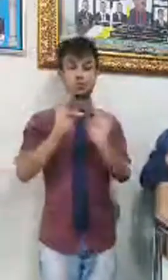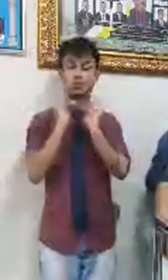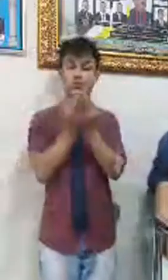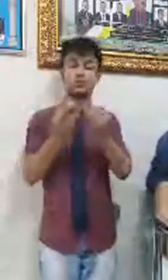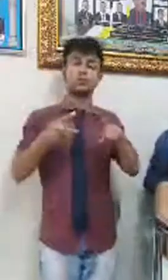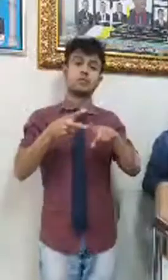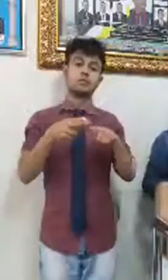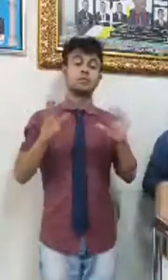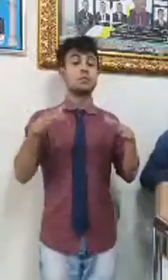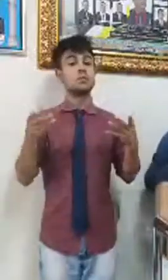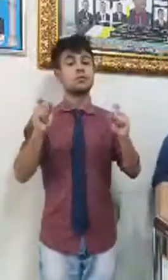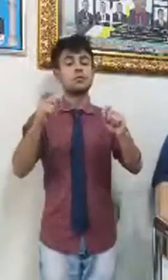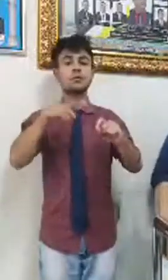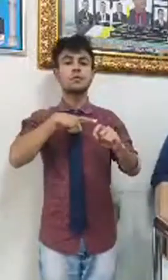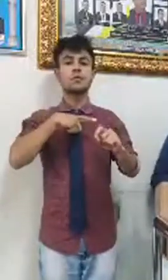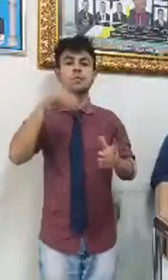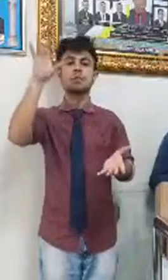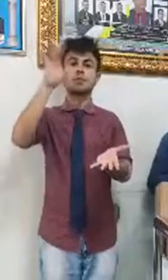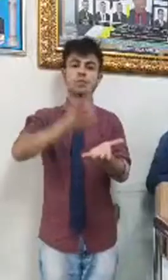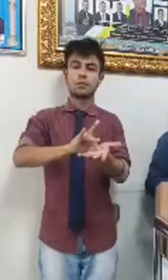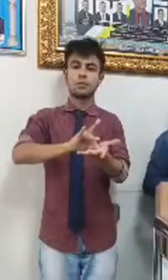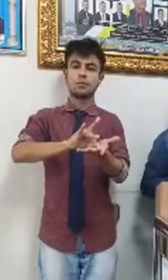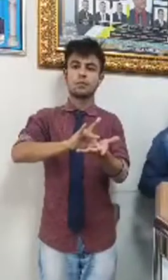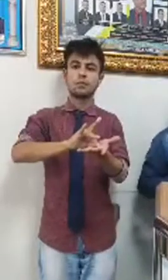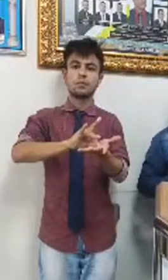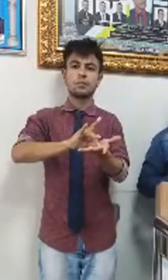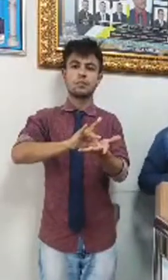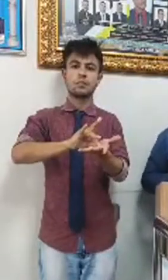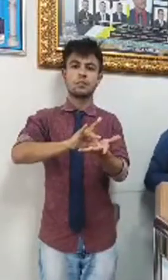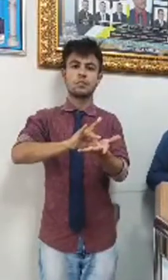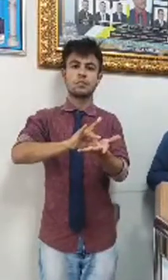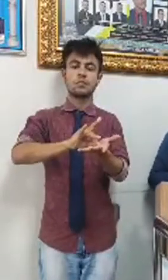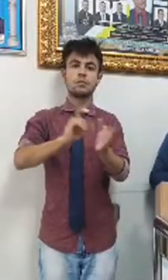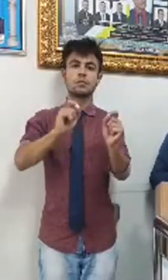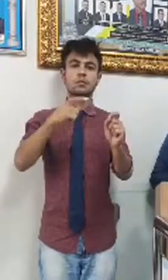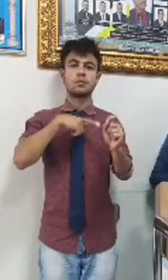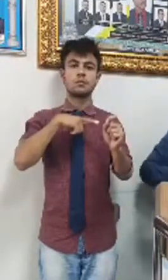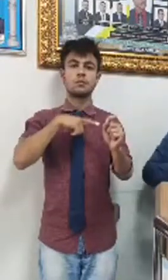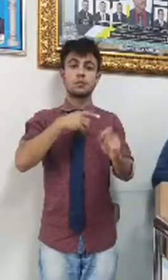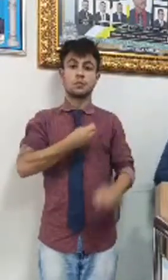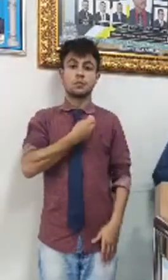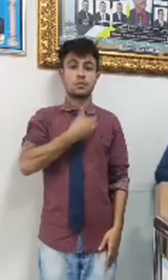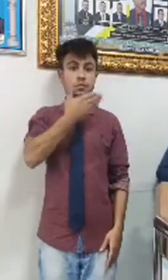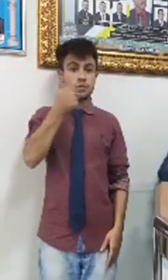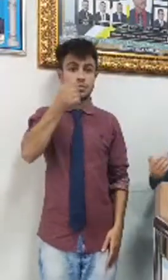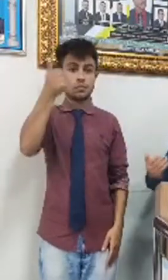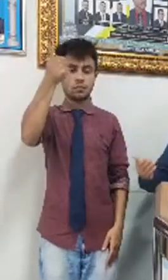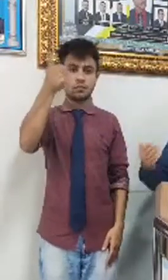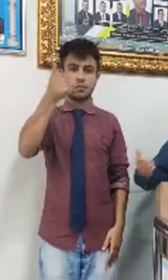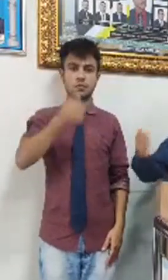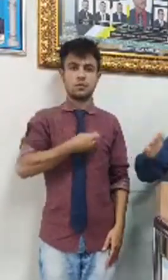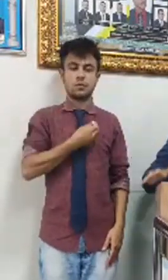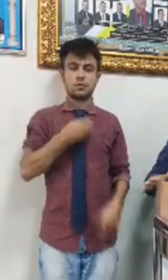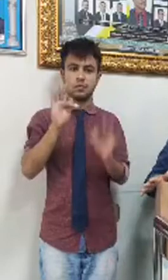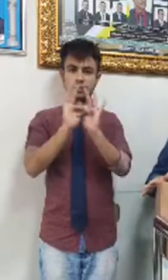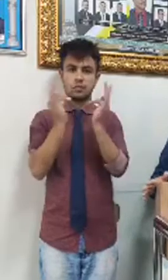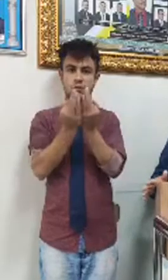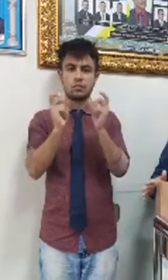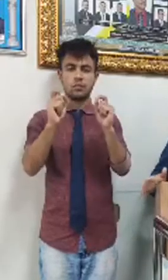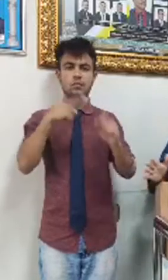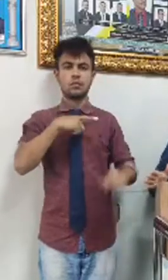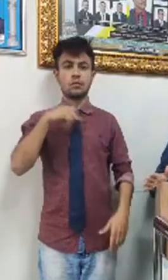um monitoramento para realmente levar uma condição de vida melhor para essas famílias, para dar pelo menos uma cesta básica a esse povo